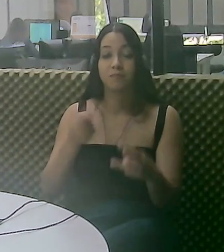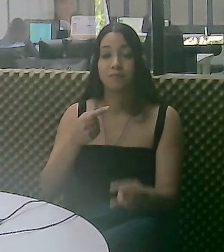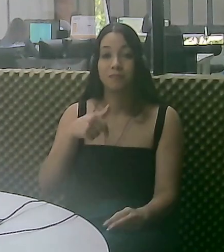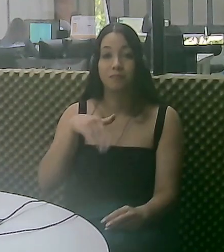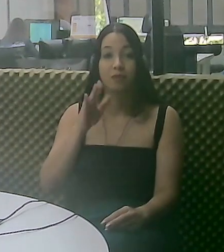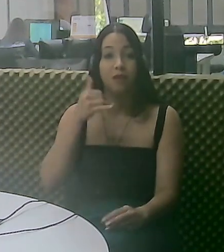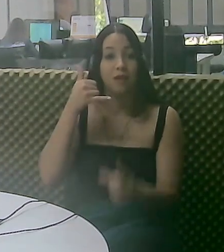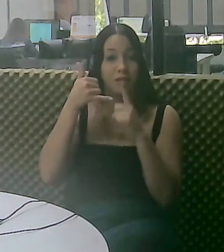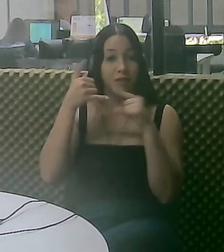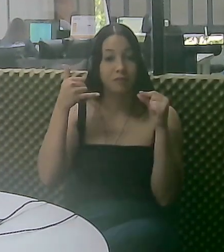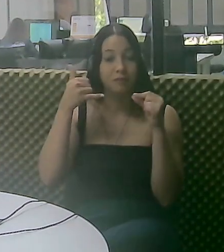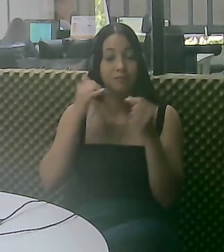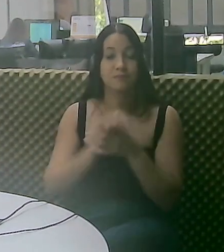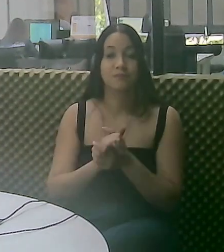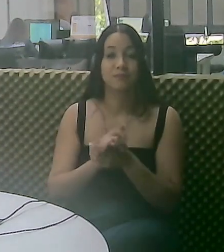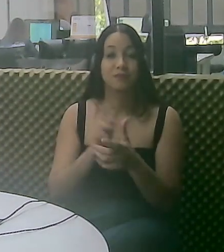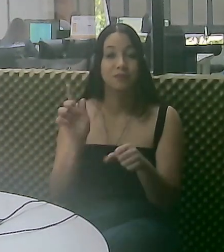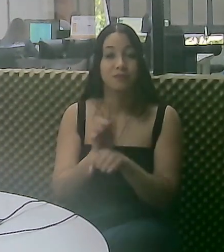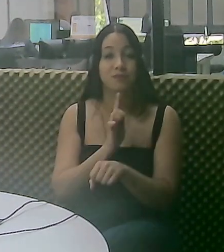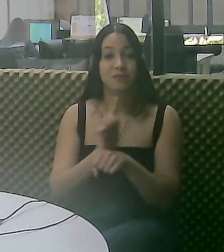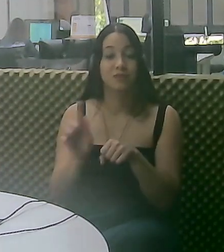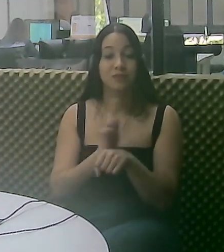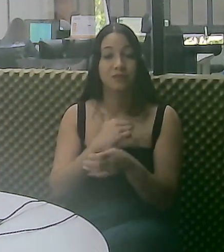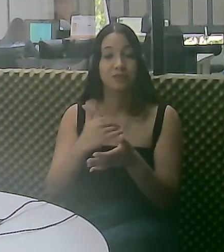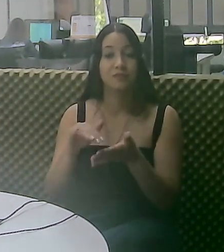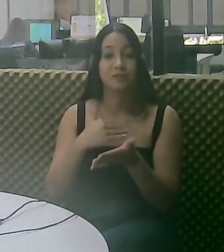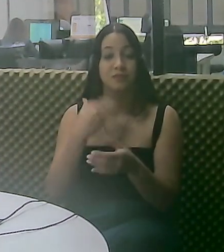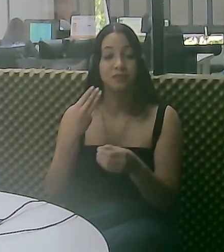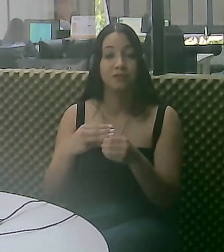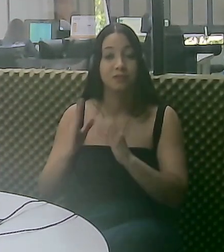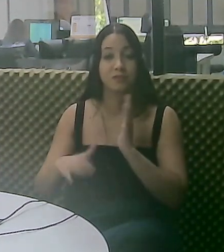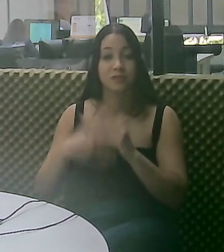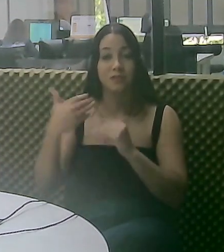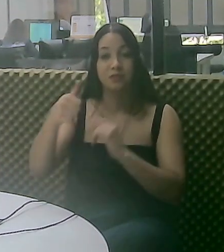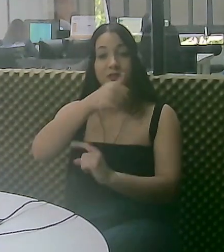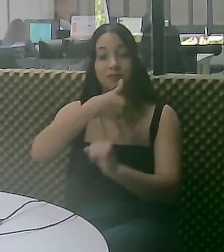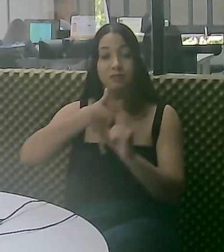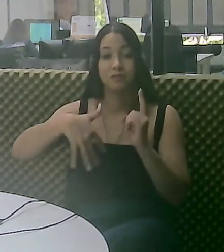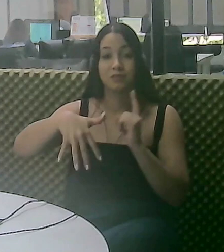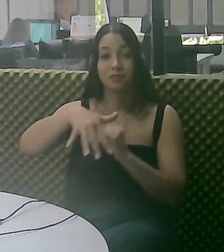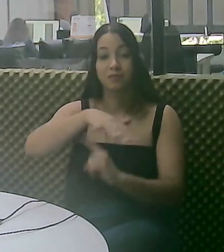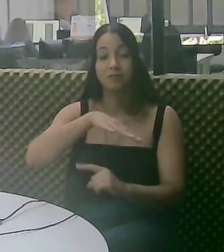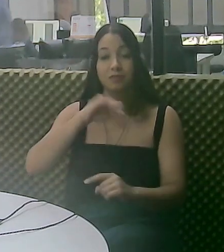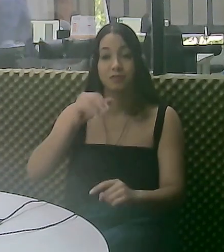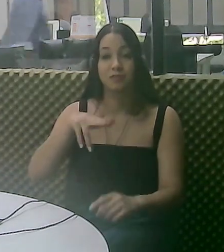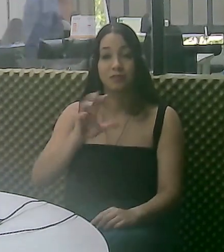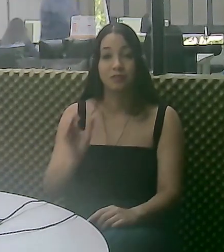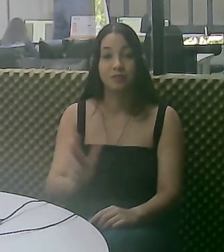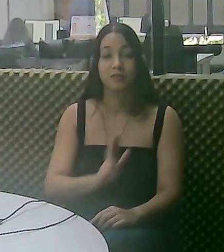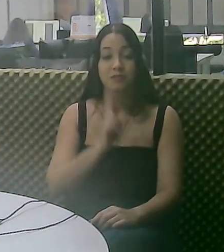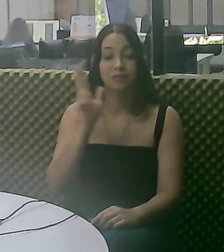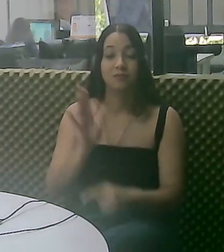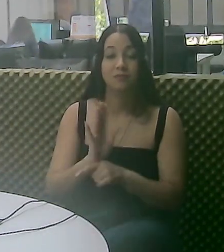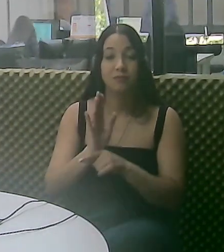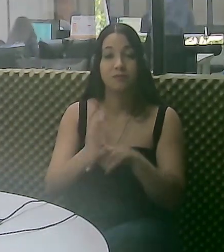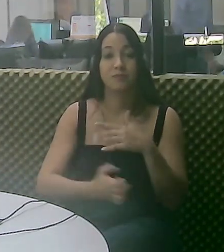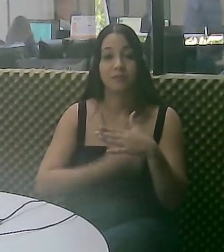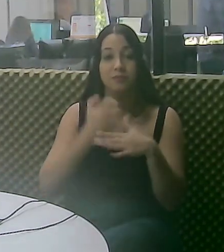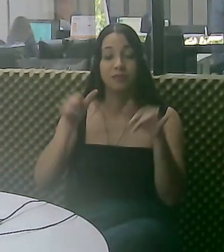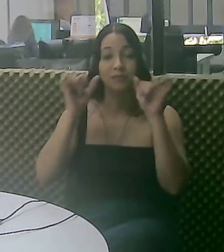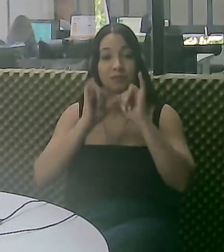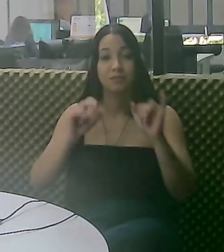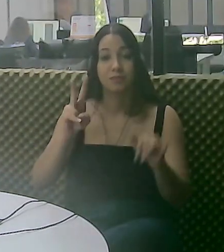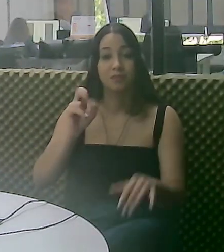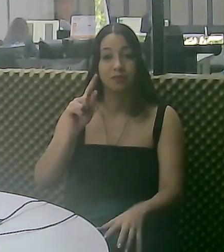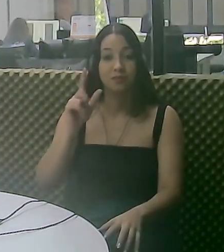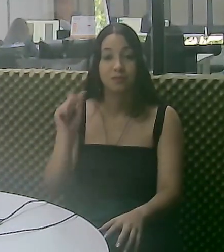call center. Sob gestão da Secretaria Municipal de Desenvolvimento Social, o Cine Uberlândia auxilia as empresas na divulgação de vagas